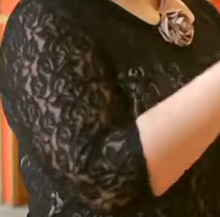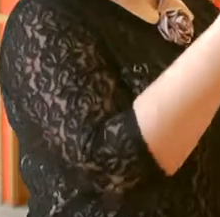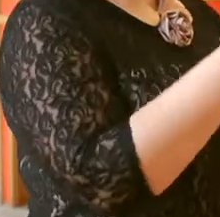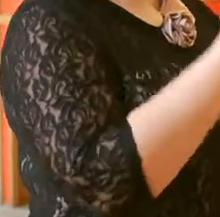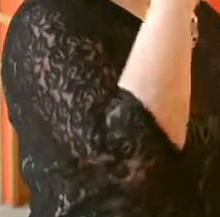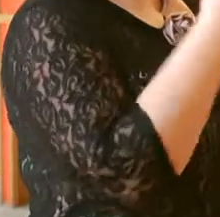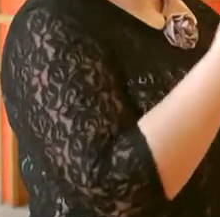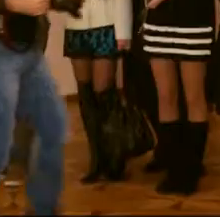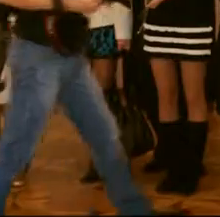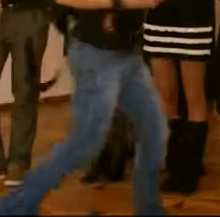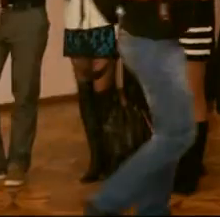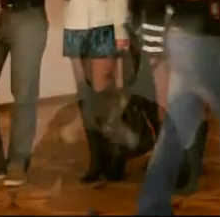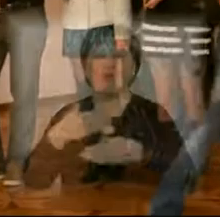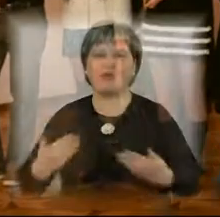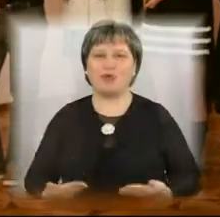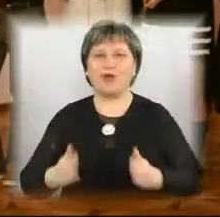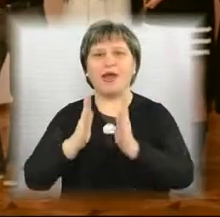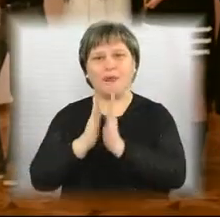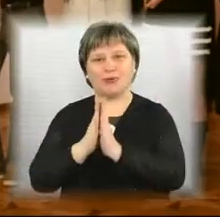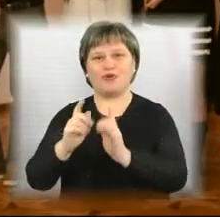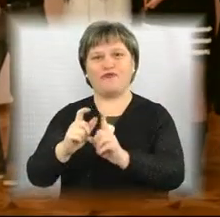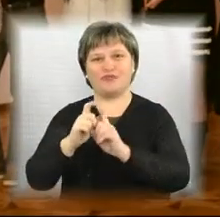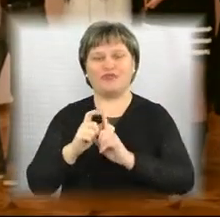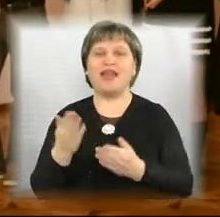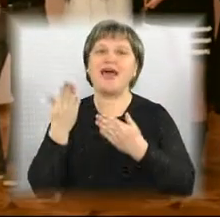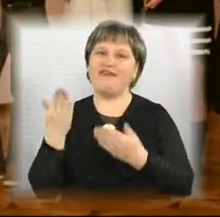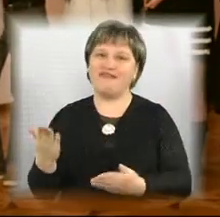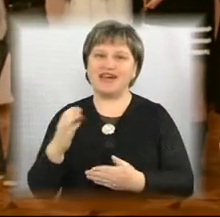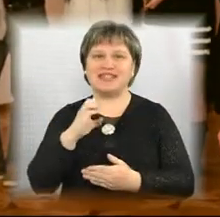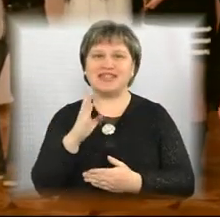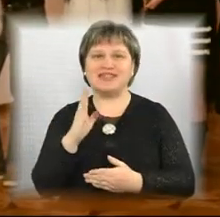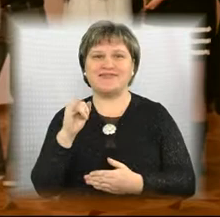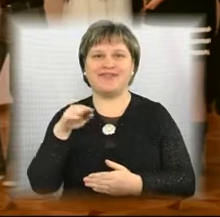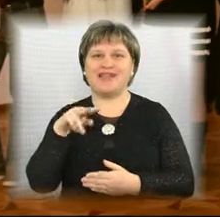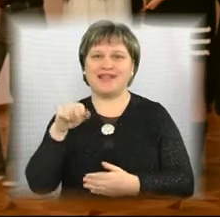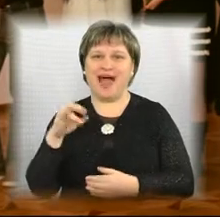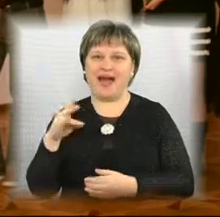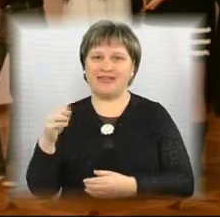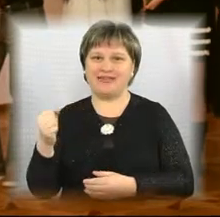свої долі? Прошу відповісти вас, Світлана.